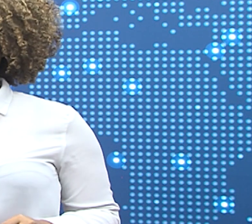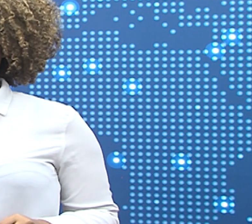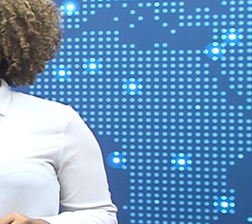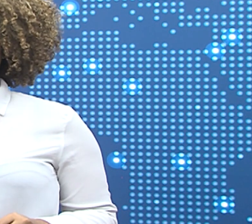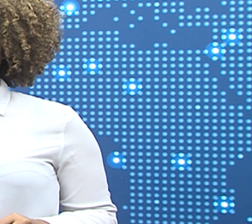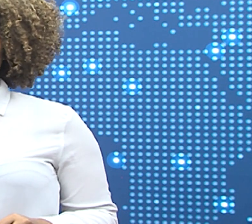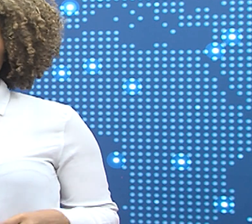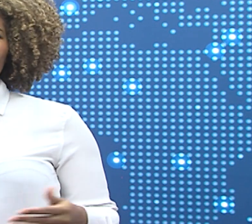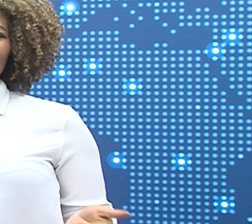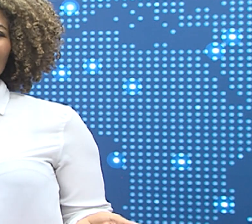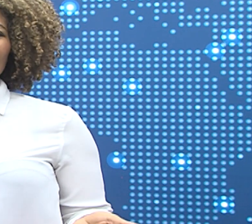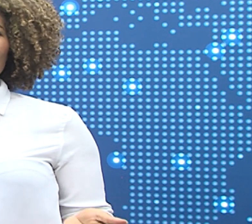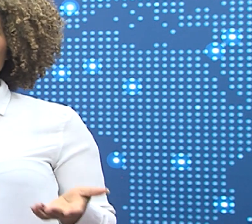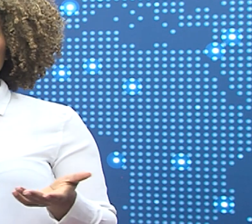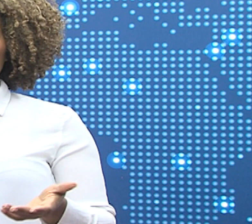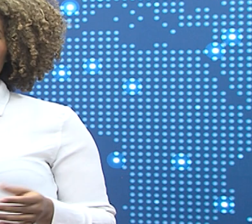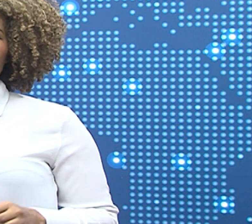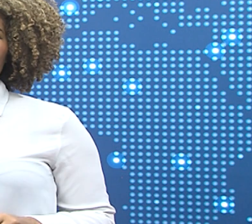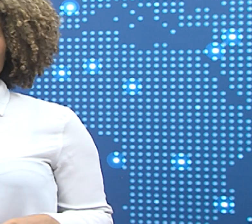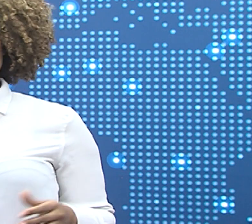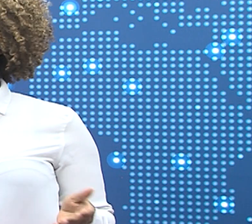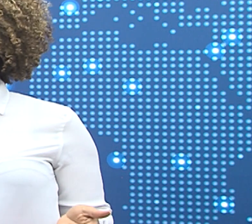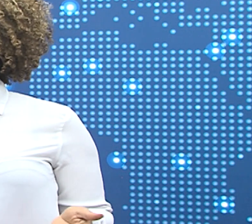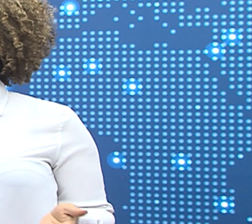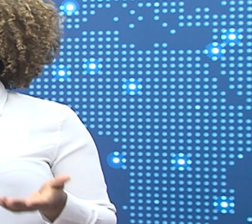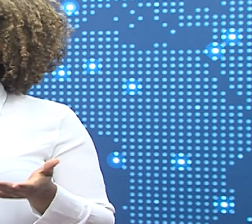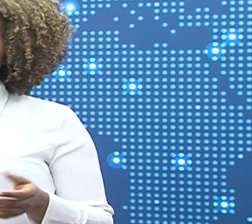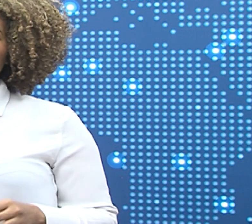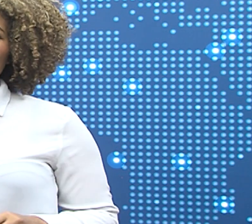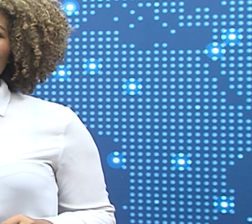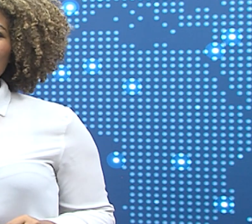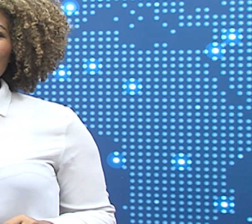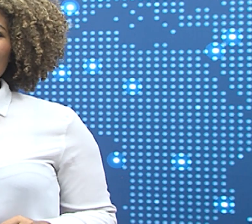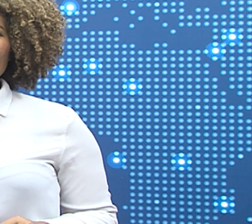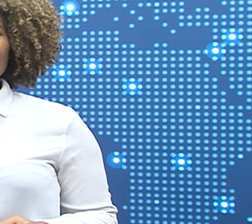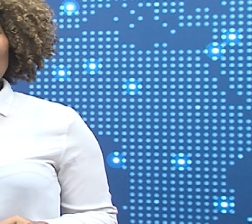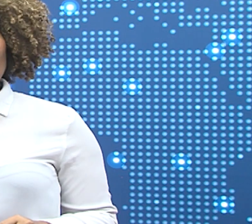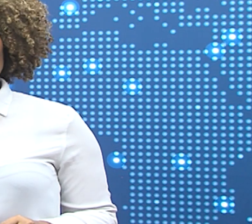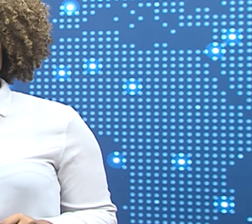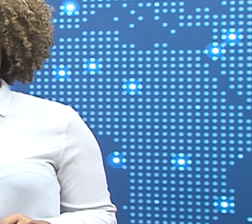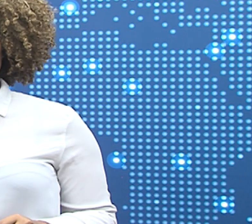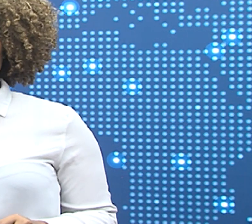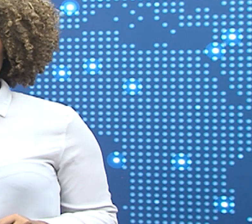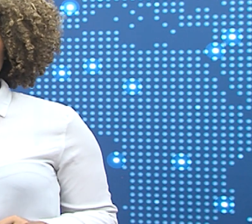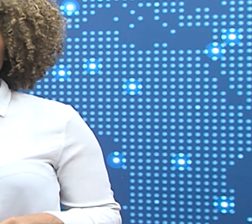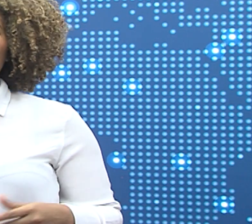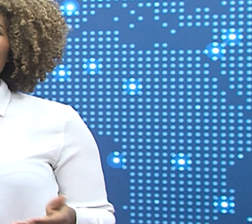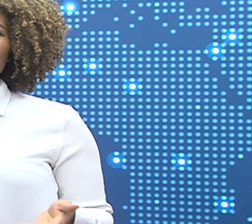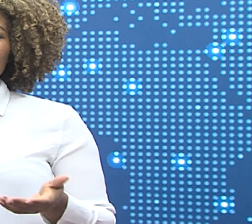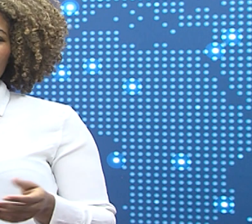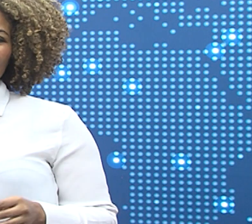retomar nossa liberdade de desfrutar a vida de uma melhor forma. Viaja, passe sem preocupação e está com amigos e família também,